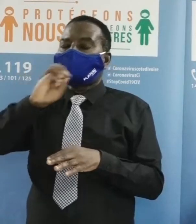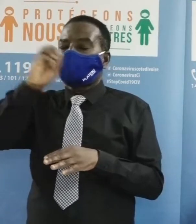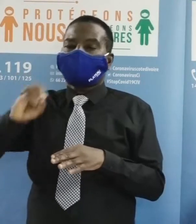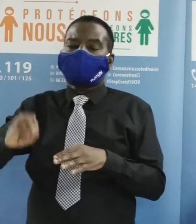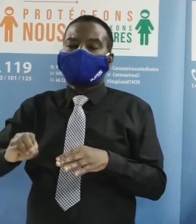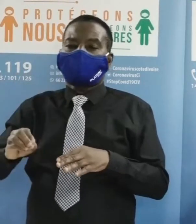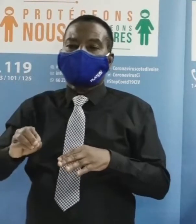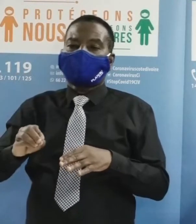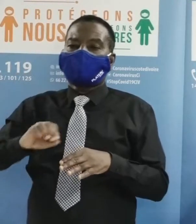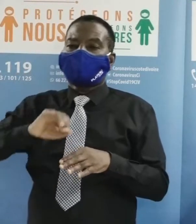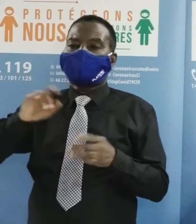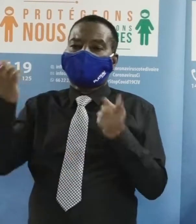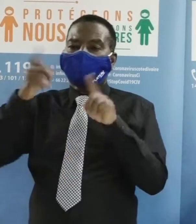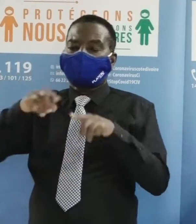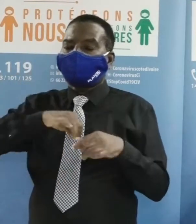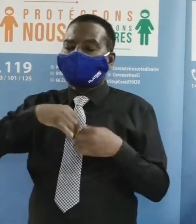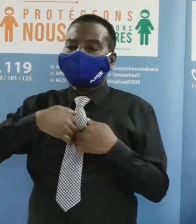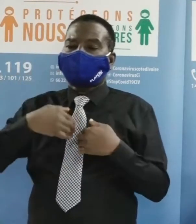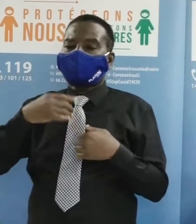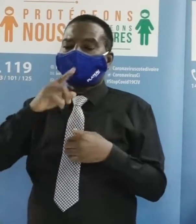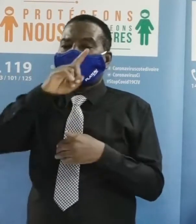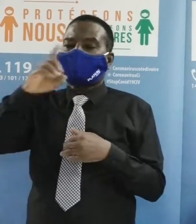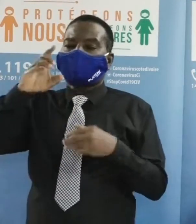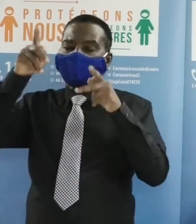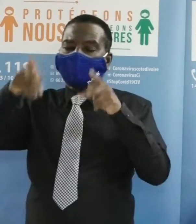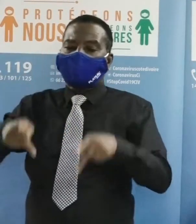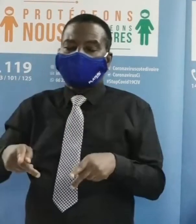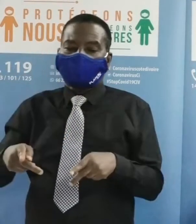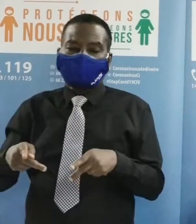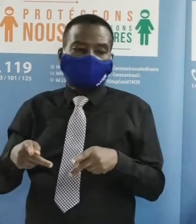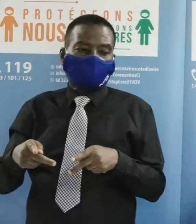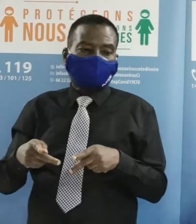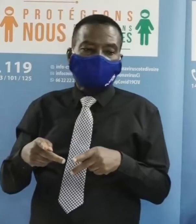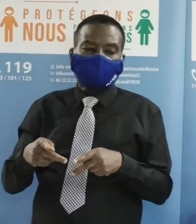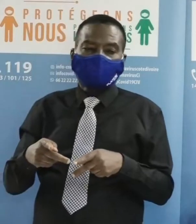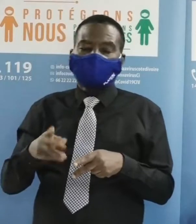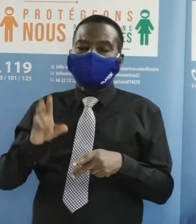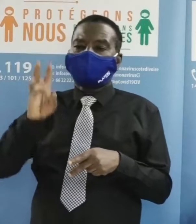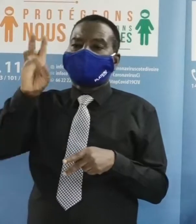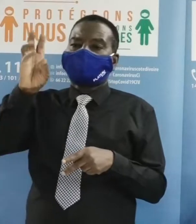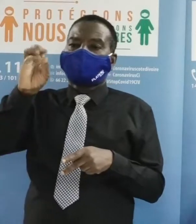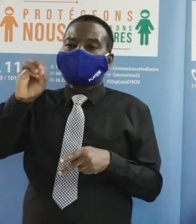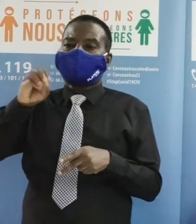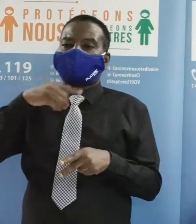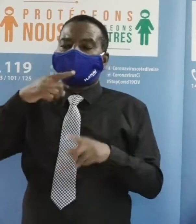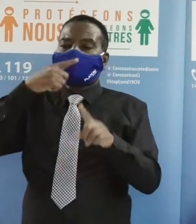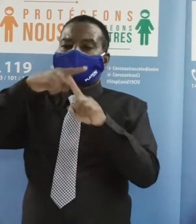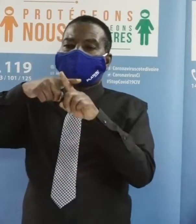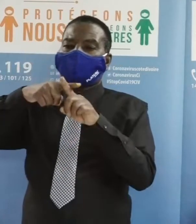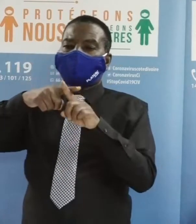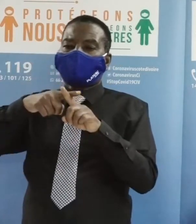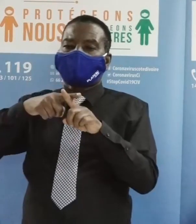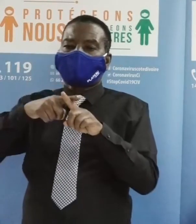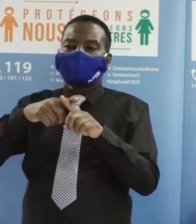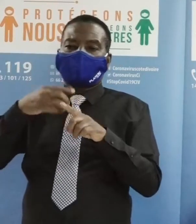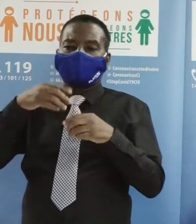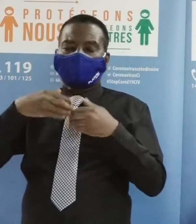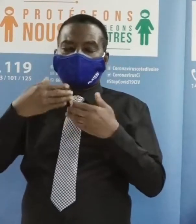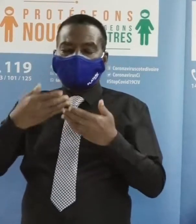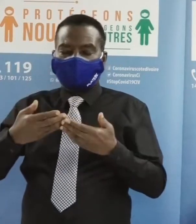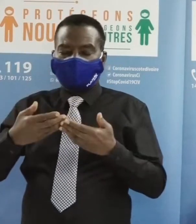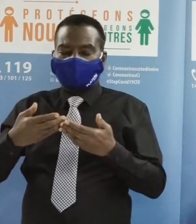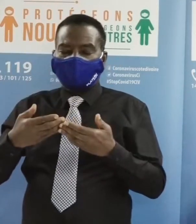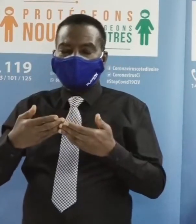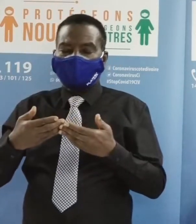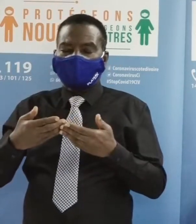simplifier quand j'ai 100 personnes il ya au moins 60 60 qui sont positifs c'est comme ça qu'il faut voir les choses